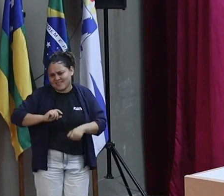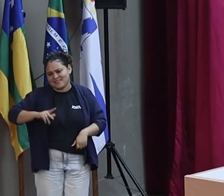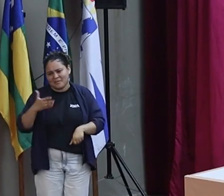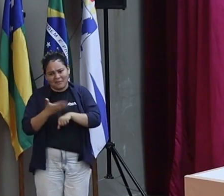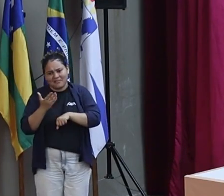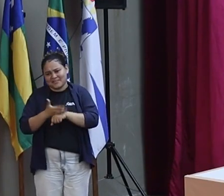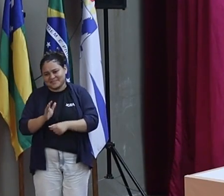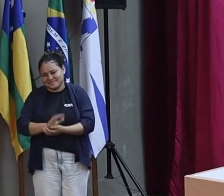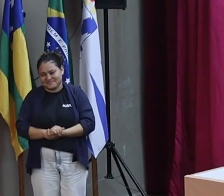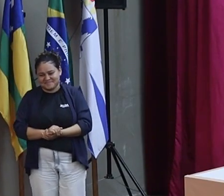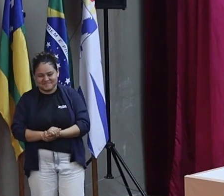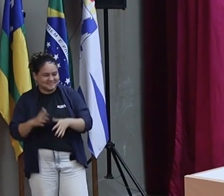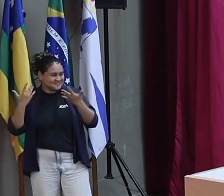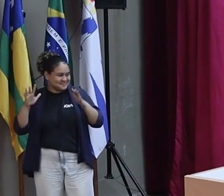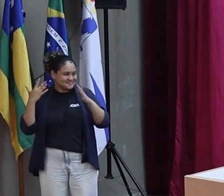isso.